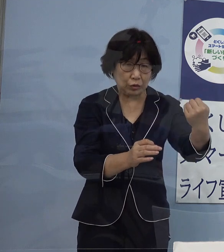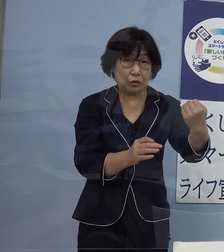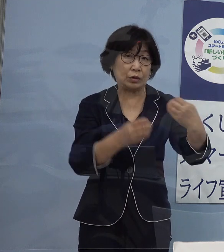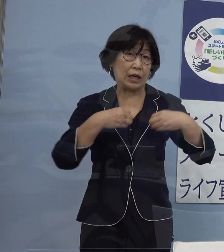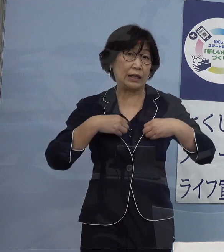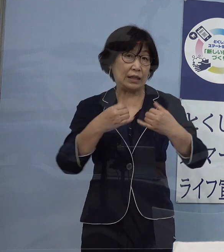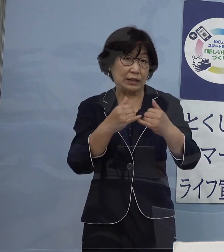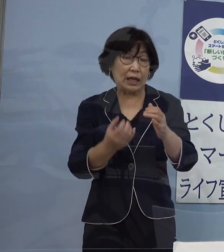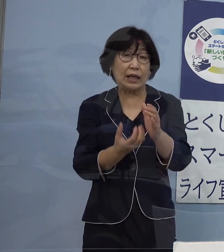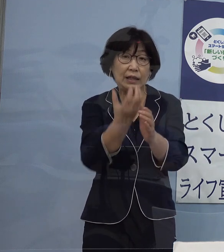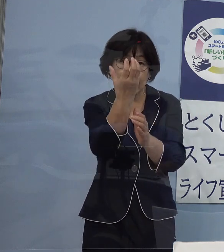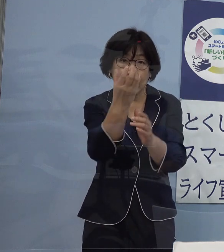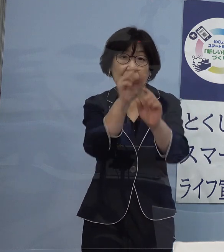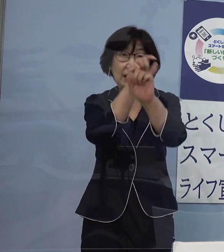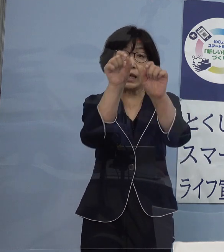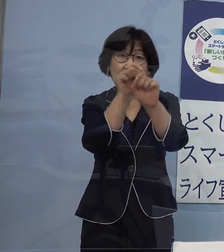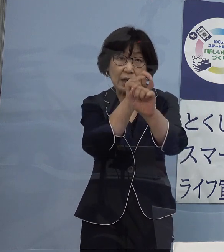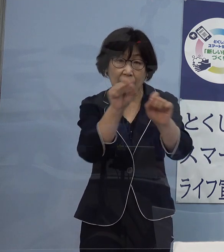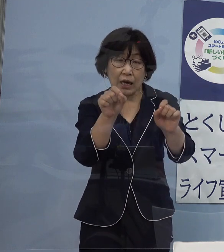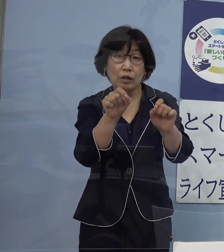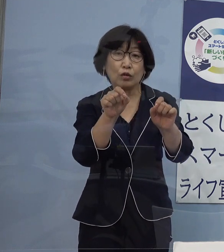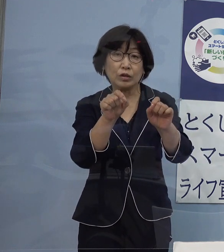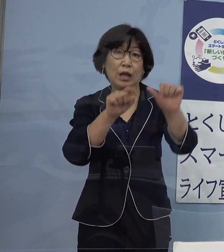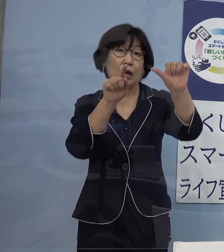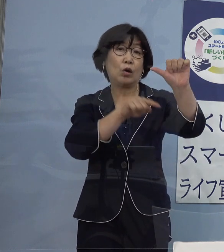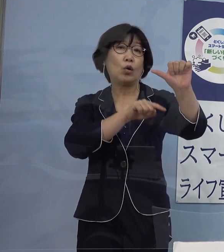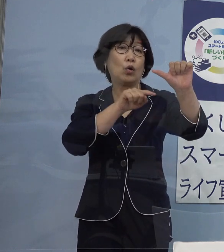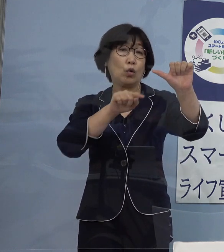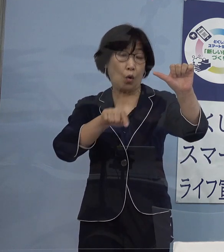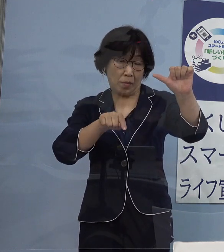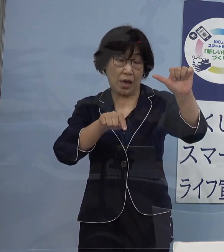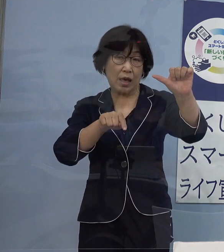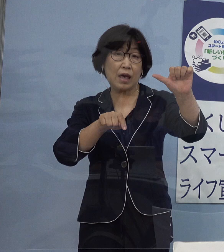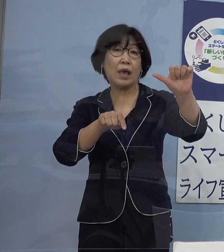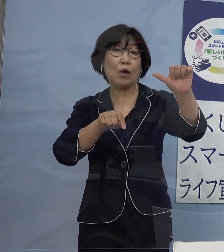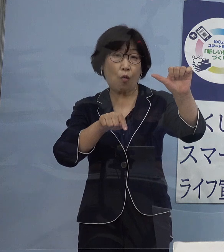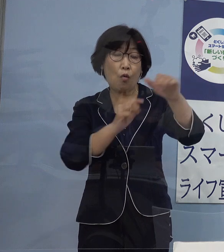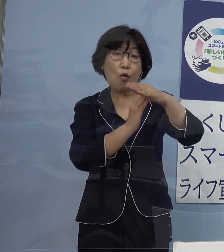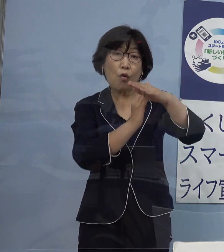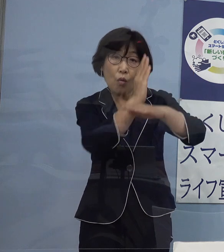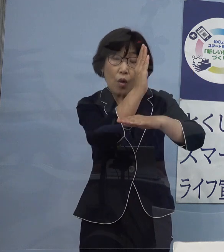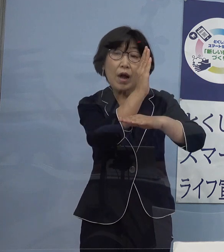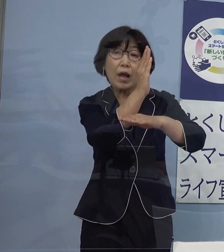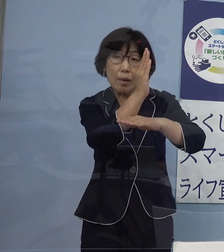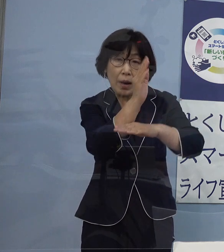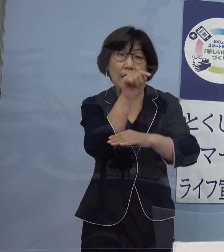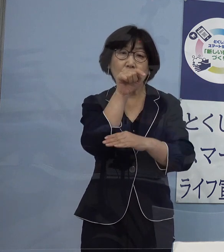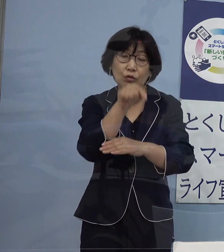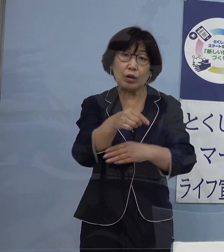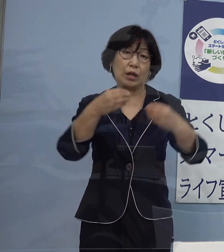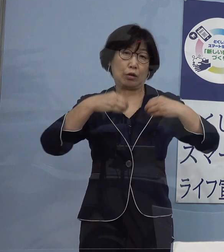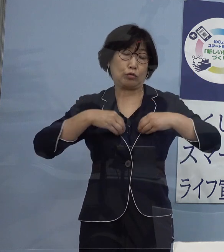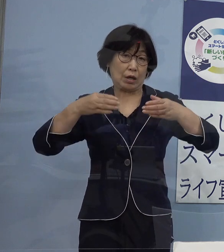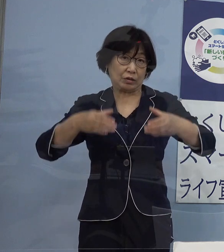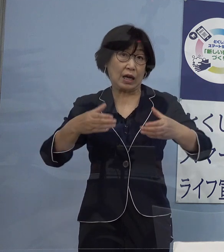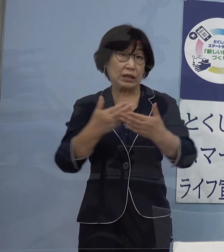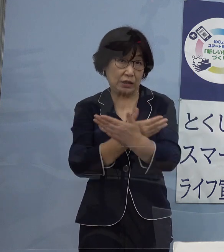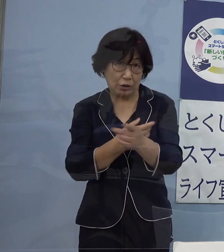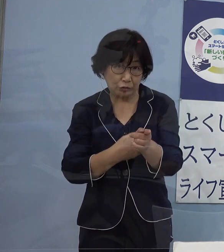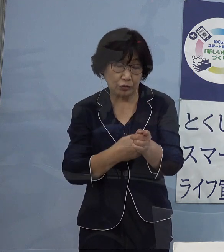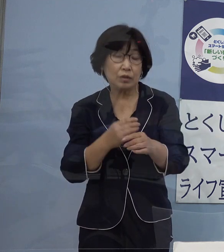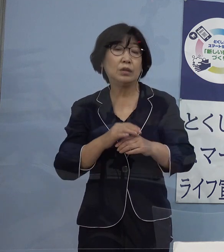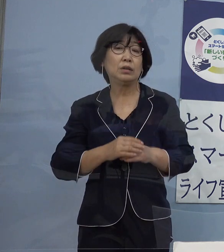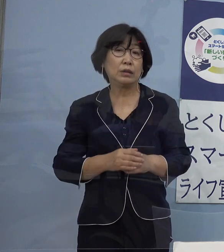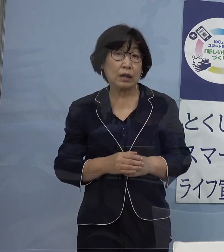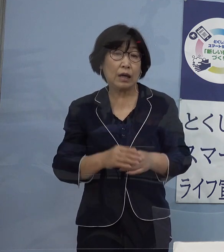そして結果として5名を関連だけで超えれば、それだけでクラスターになりますので、関連であるかどう